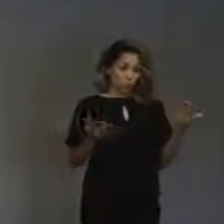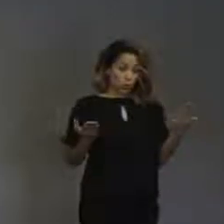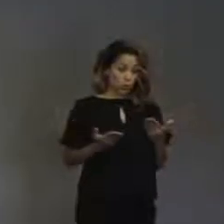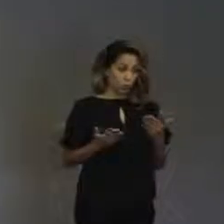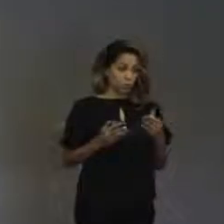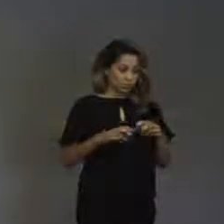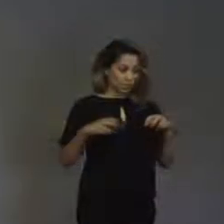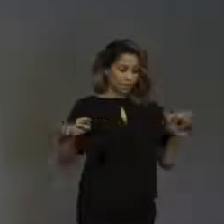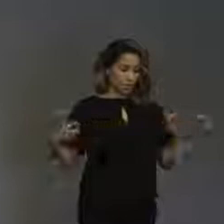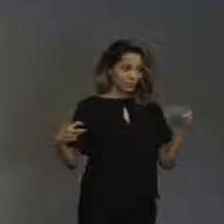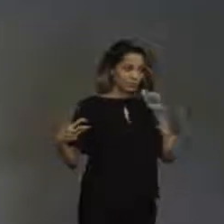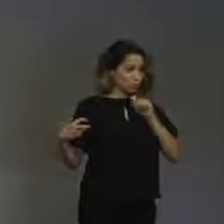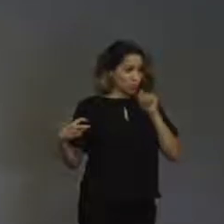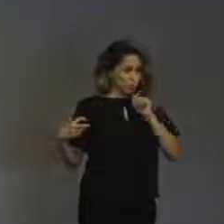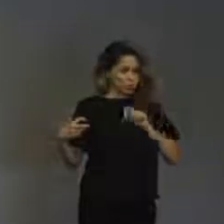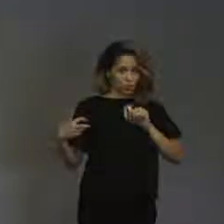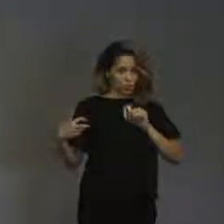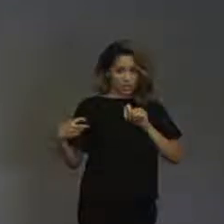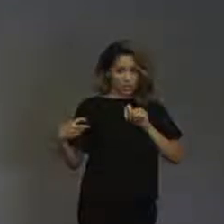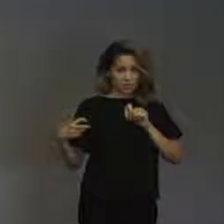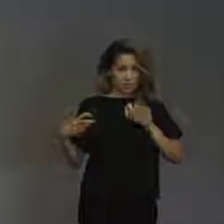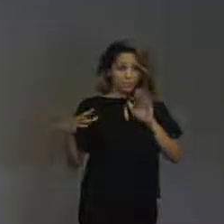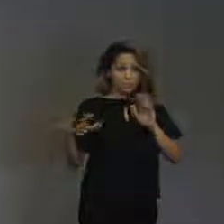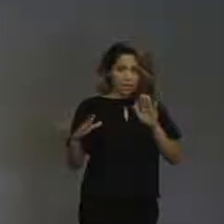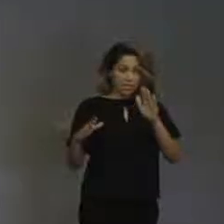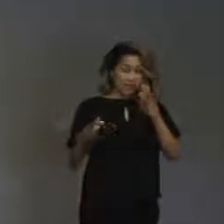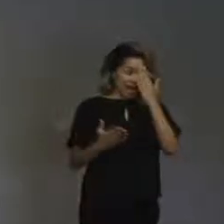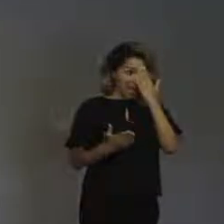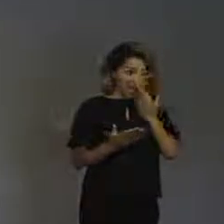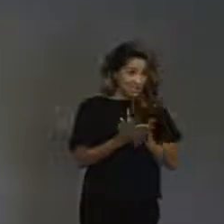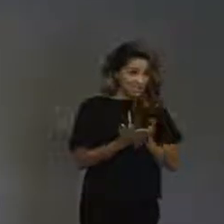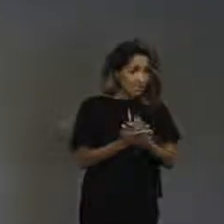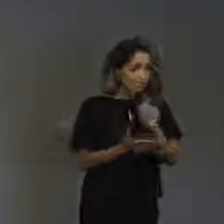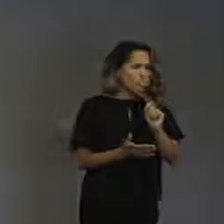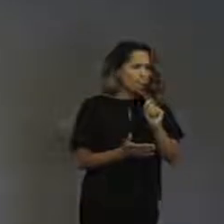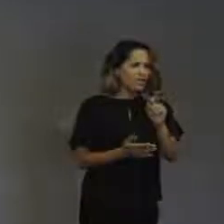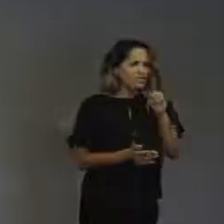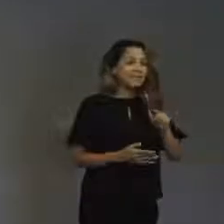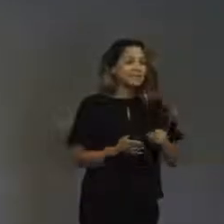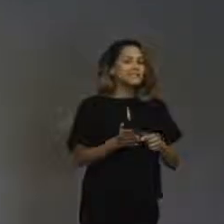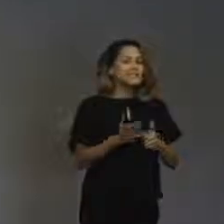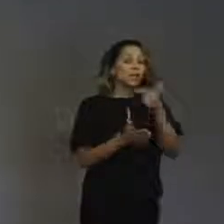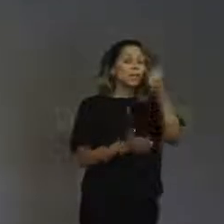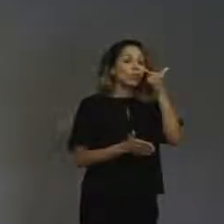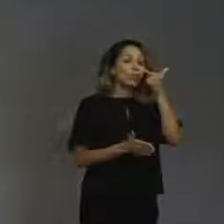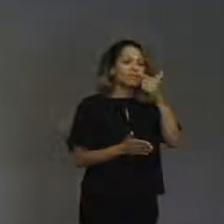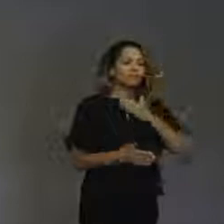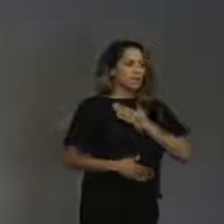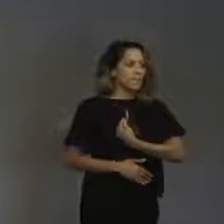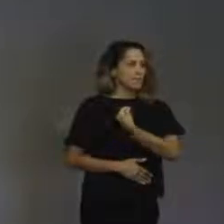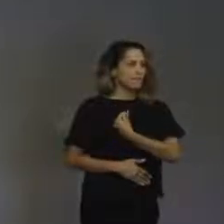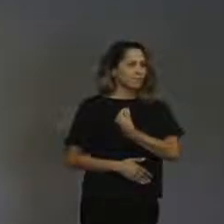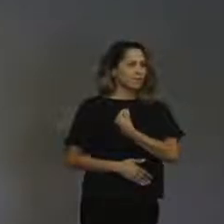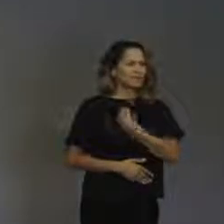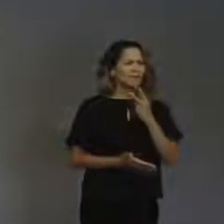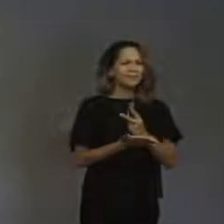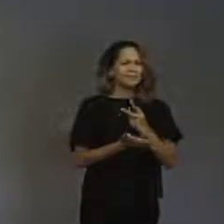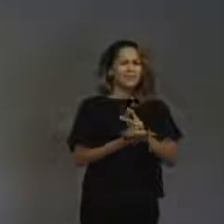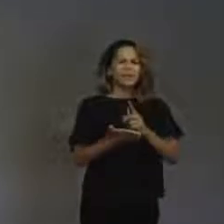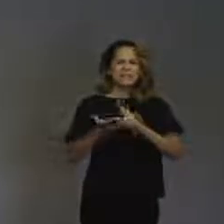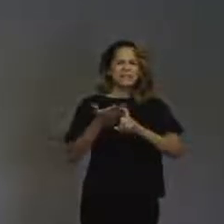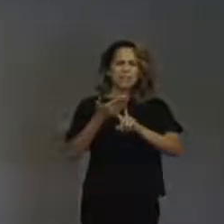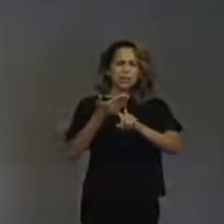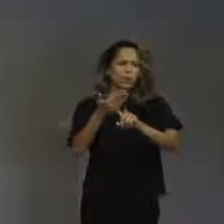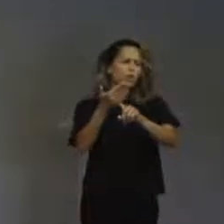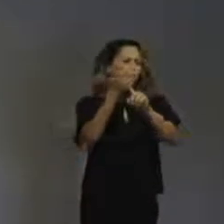mulheres. Acreditem, é a segunda da minha vida. Eu trabalho com tecnologia e mobilidade, são mundos extremamente masculinos. Tem vezes que eu vou em